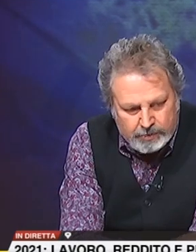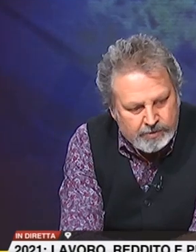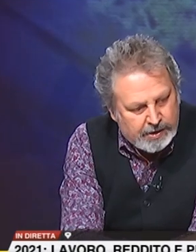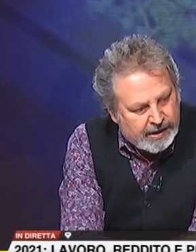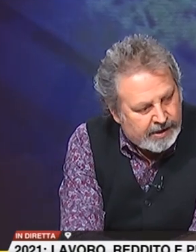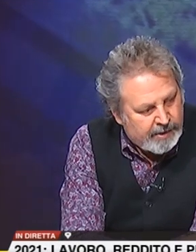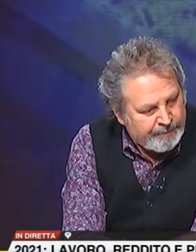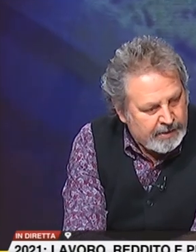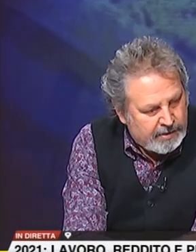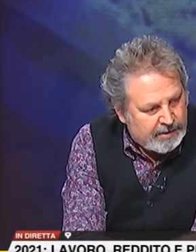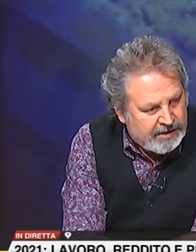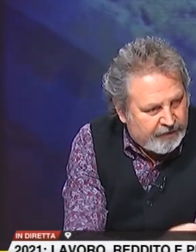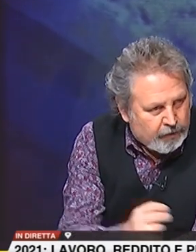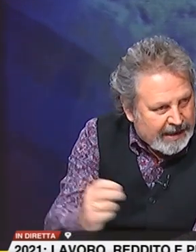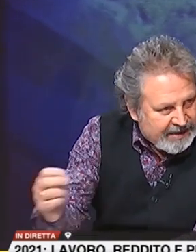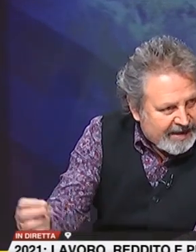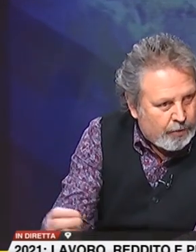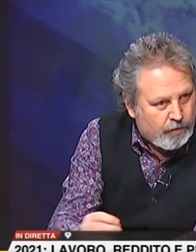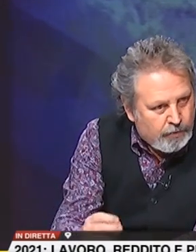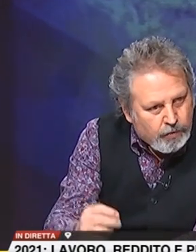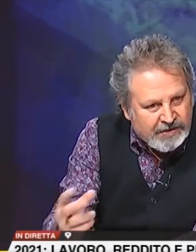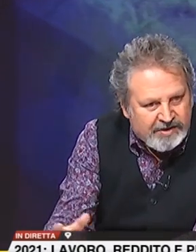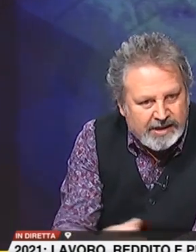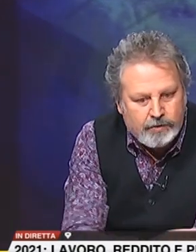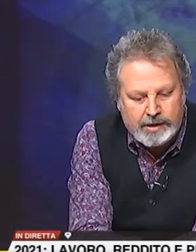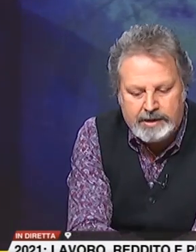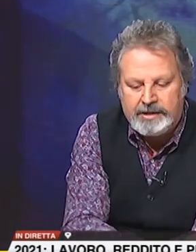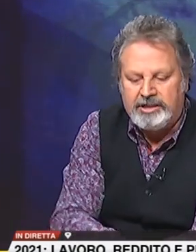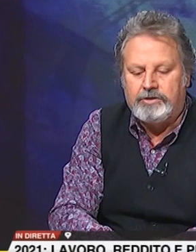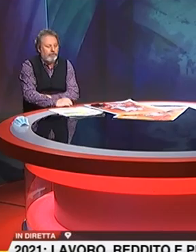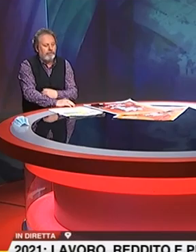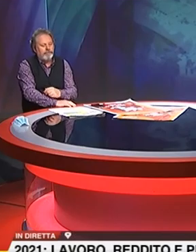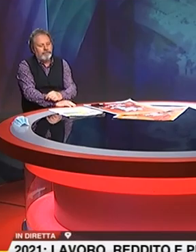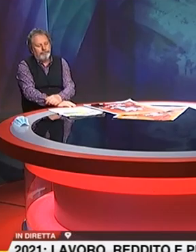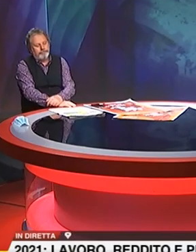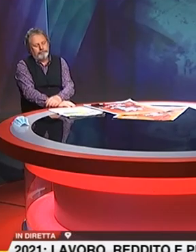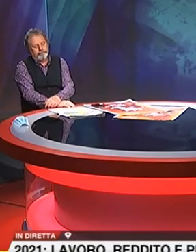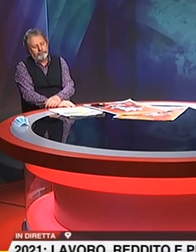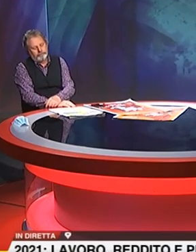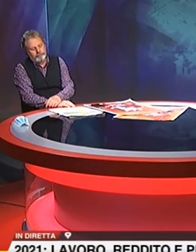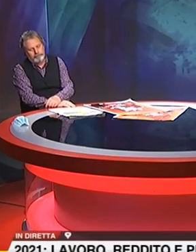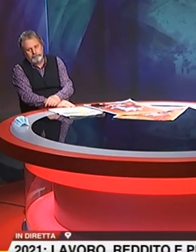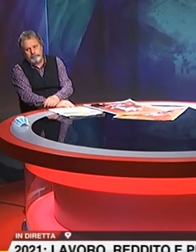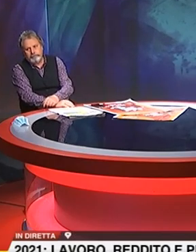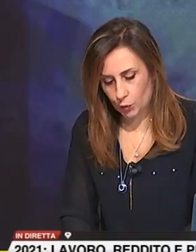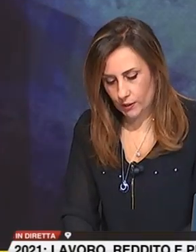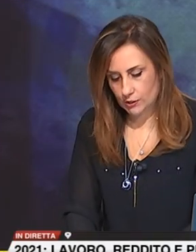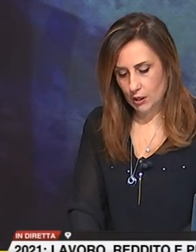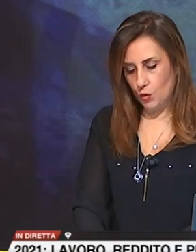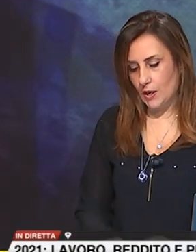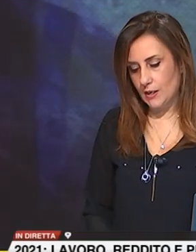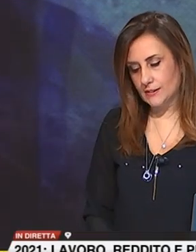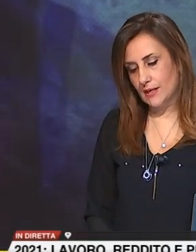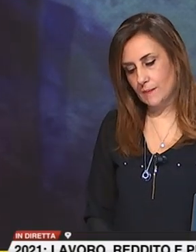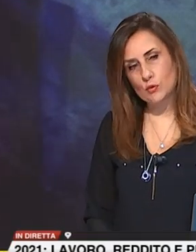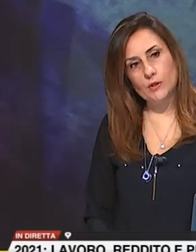le situazioni di difficoltà che stiamo comunque gestendo nel territorio. Ecco, appunto, chiedevo proprio questo